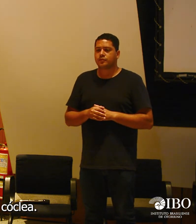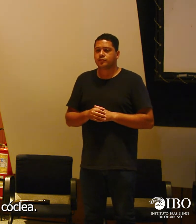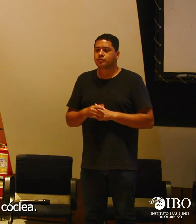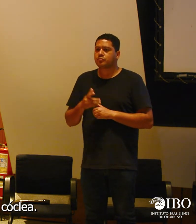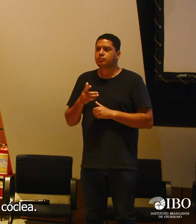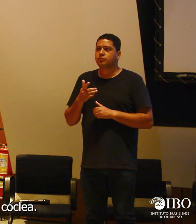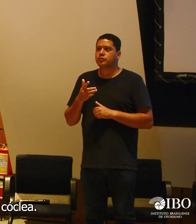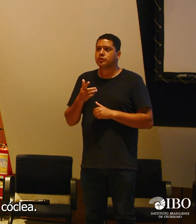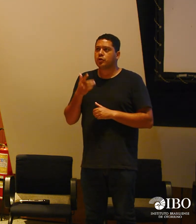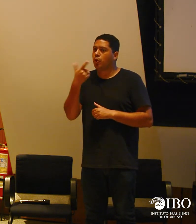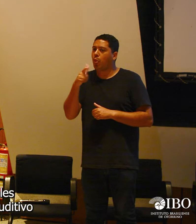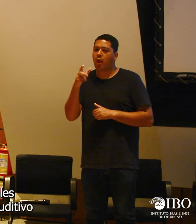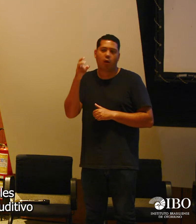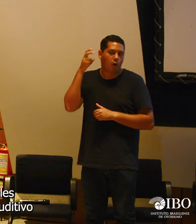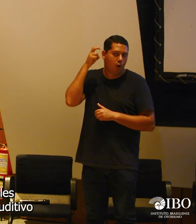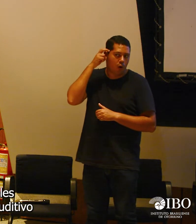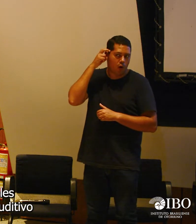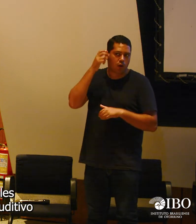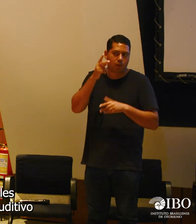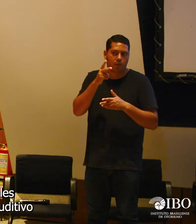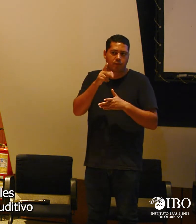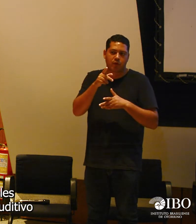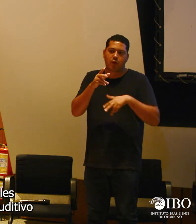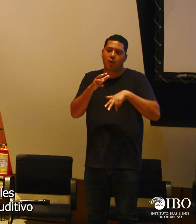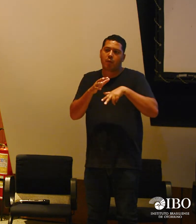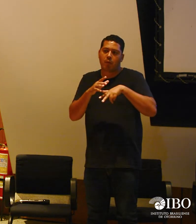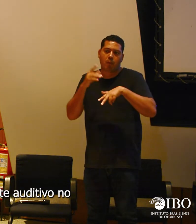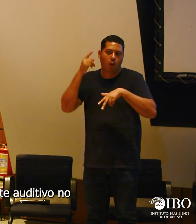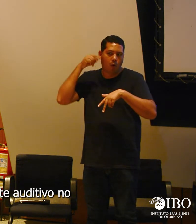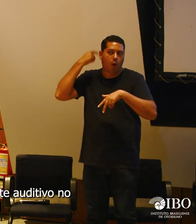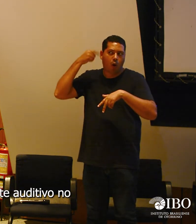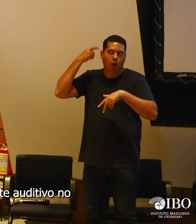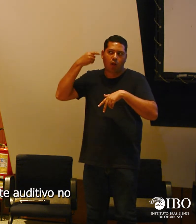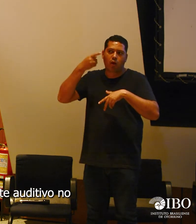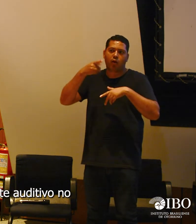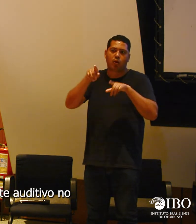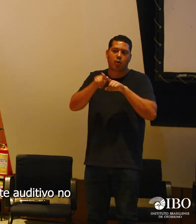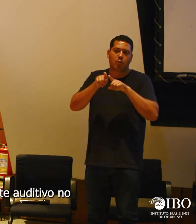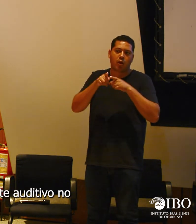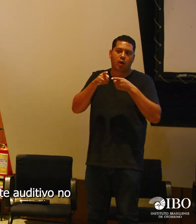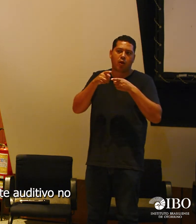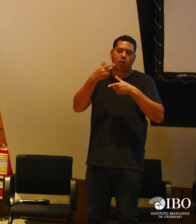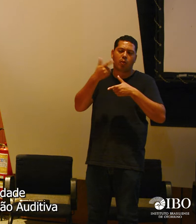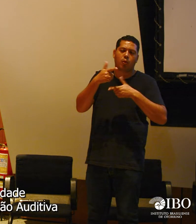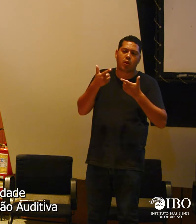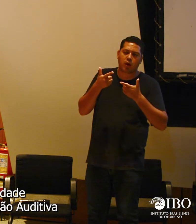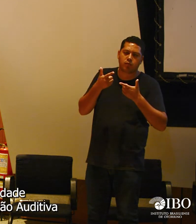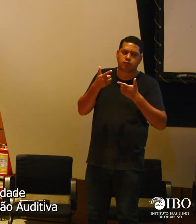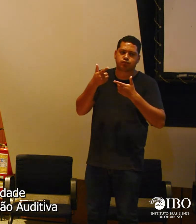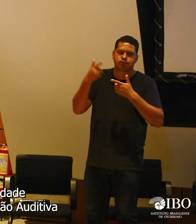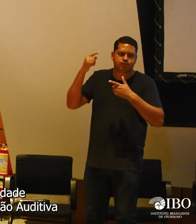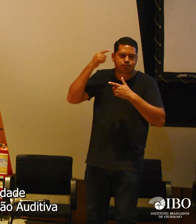não tem cóclea, mesmo para aqueles pacientes que não têm nervo auditivo. Hoje a gente tem um implante auditivo do tronco cerebral, que é